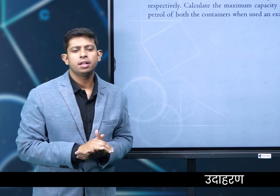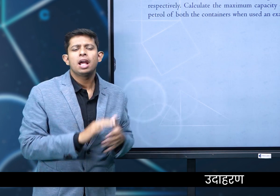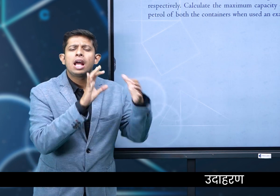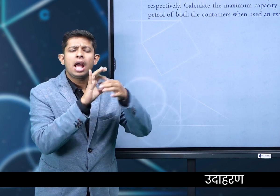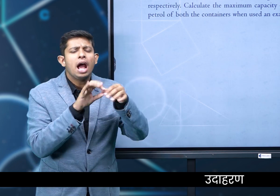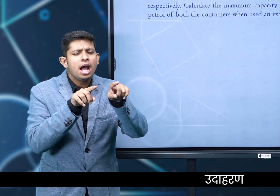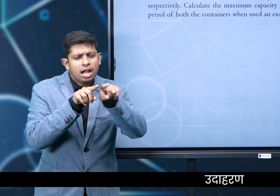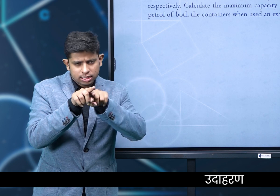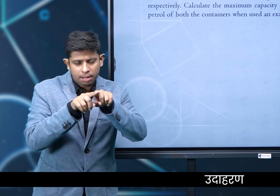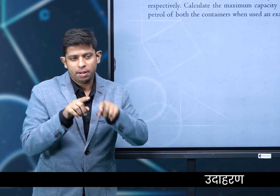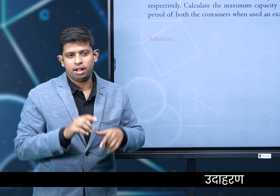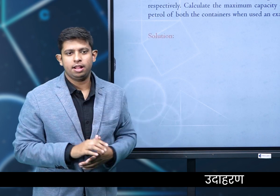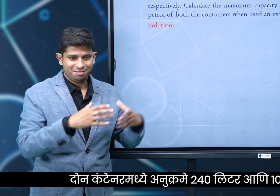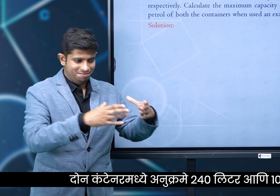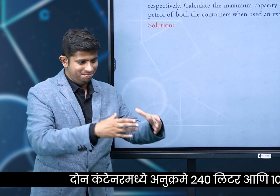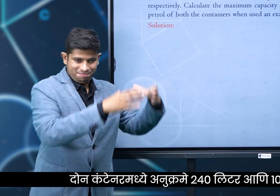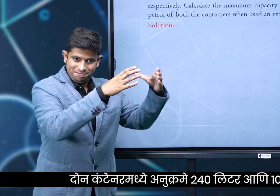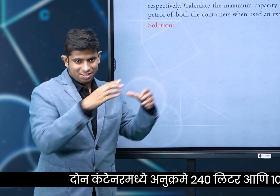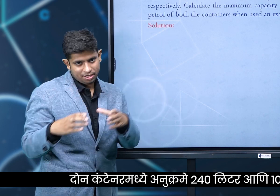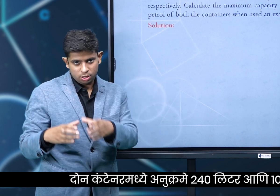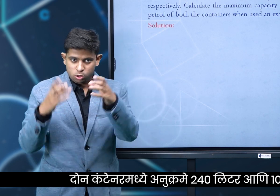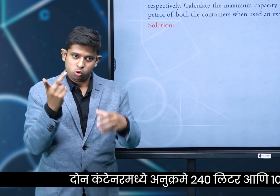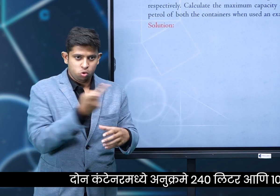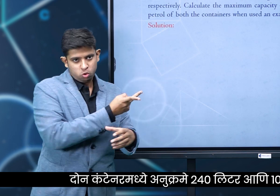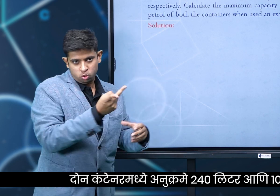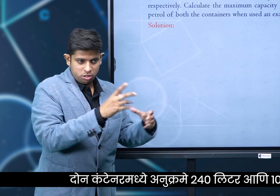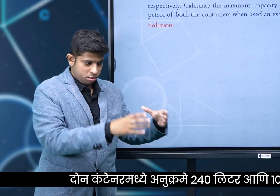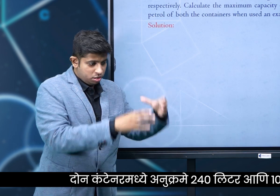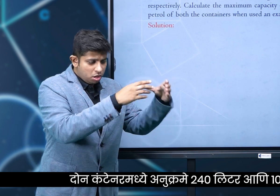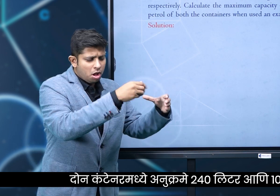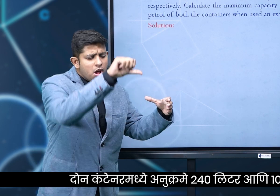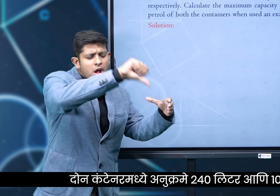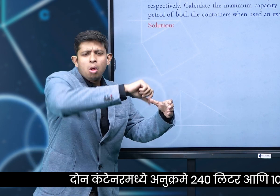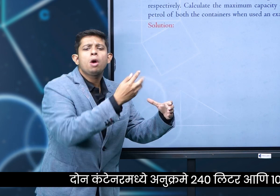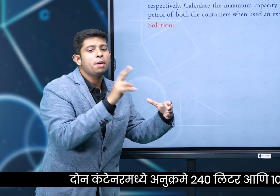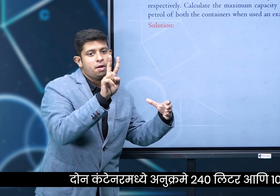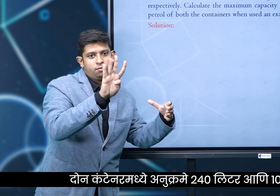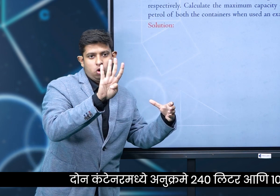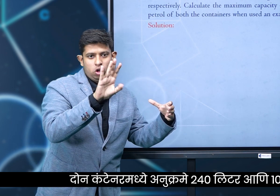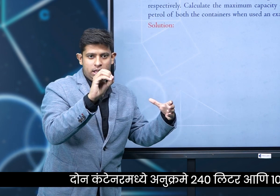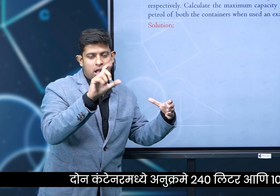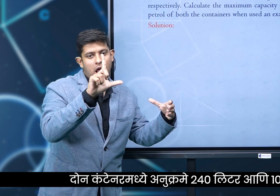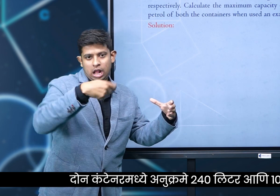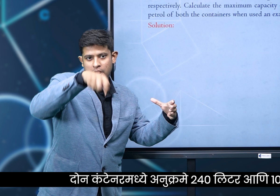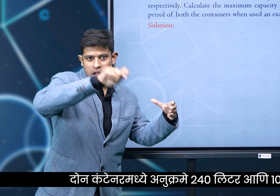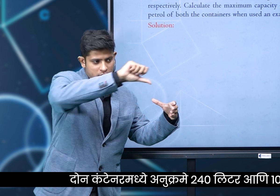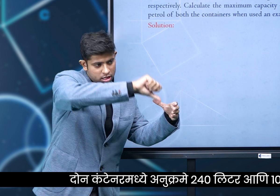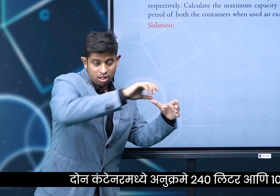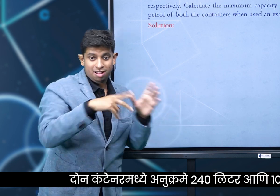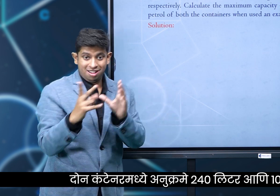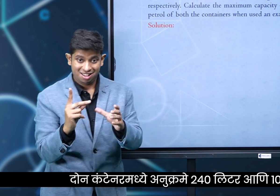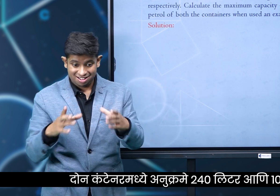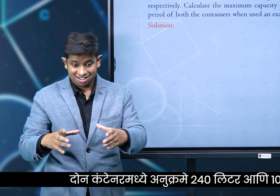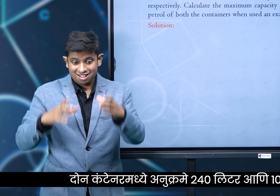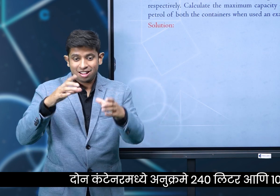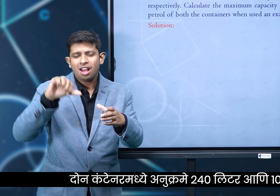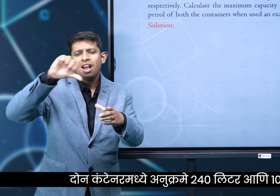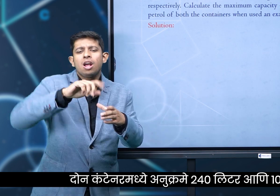उदाहरण 2 कंटेनरमध्ये अनुक्रमे 240 लिटर आणि 1024 लिटर पेट्रोल आहे.